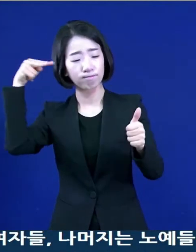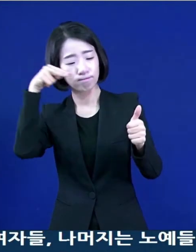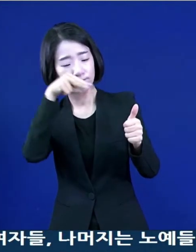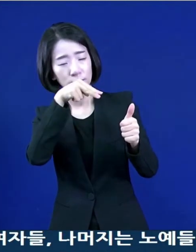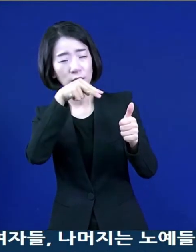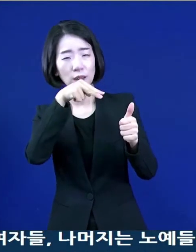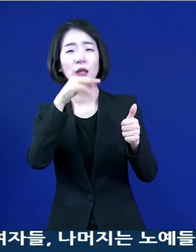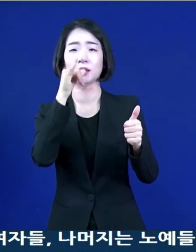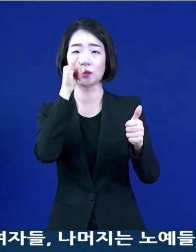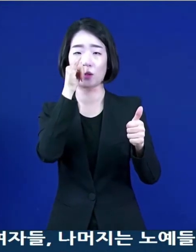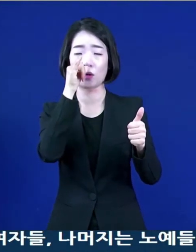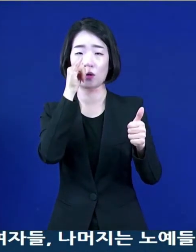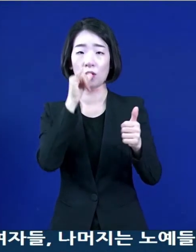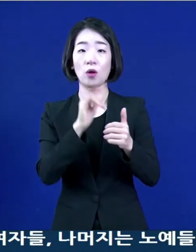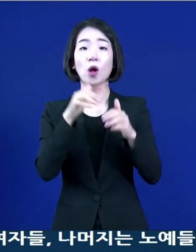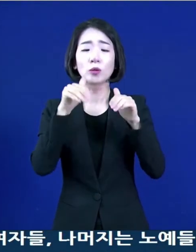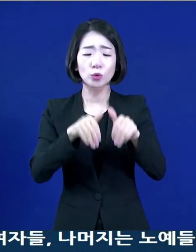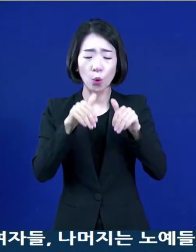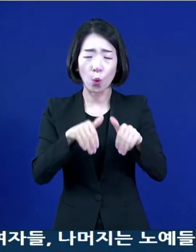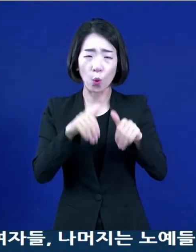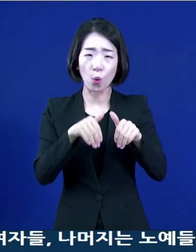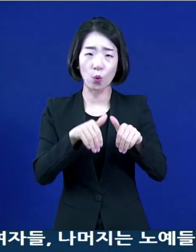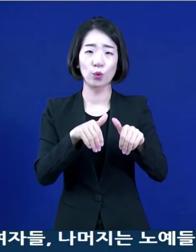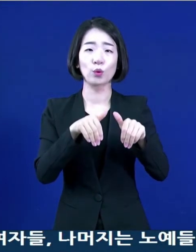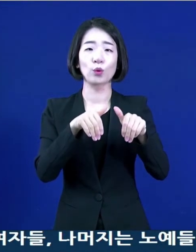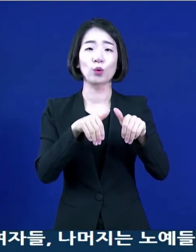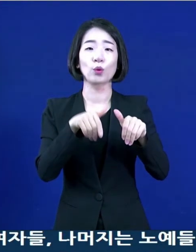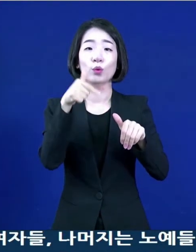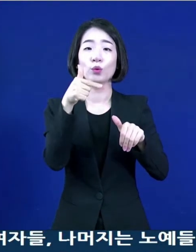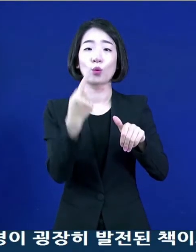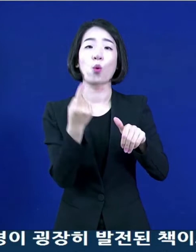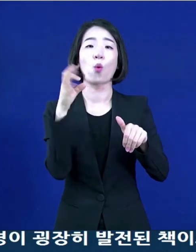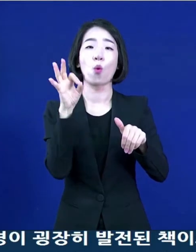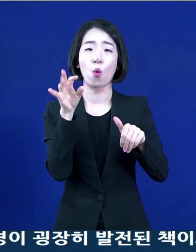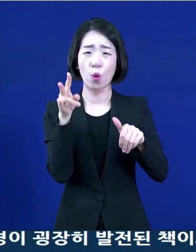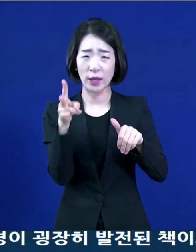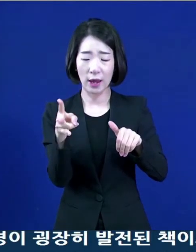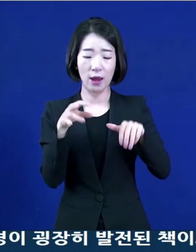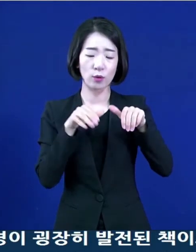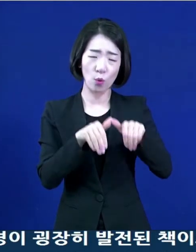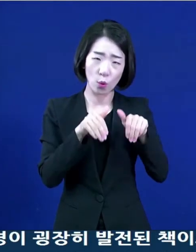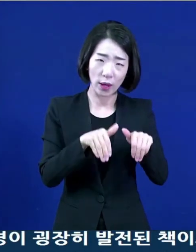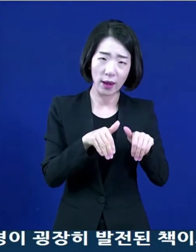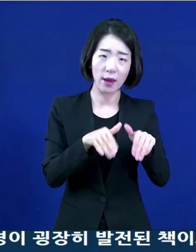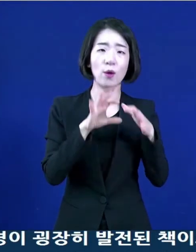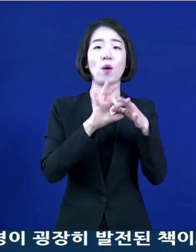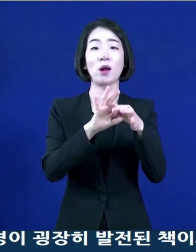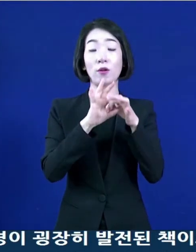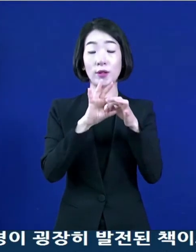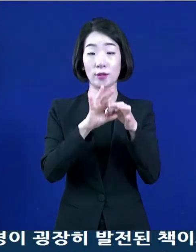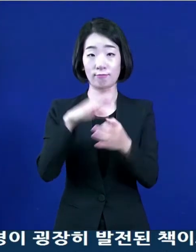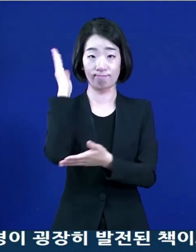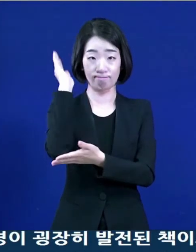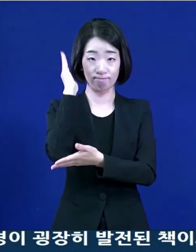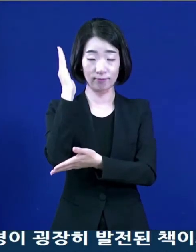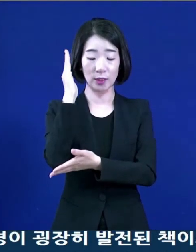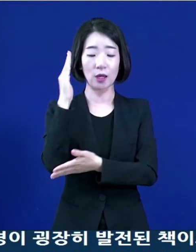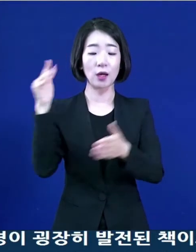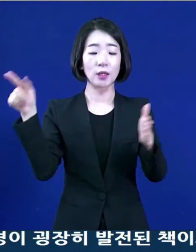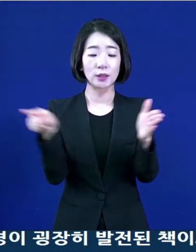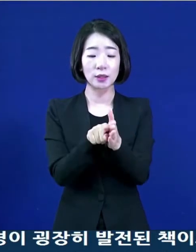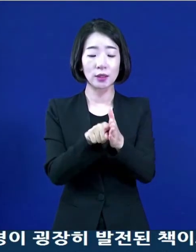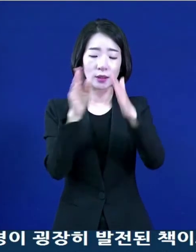그 당시부터 성경에는 노예들을 교회 안에 한 성도의 그룹으로 받아들이고